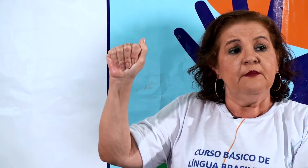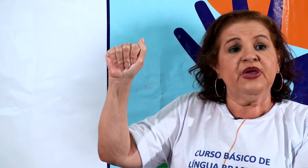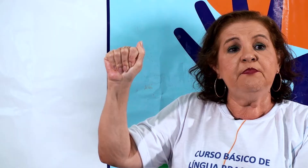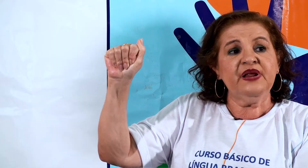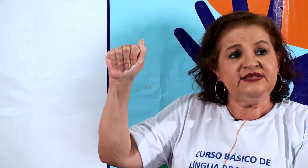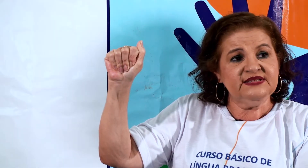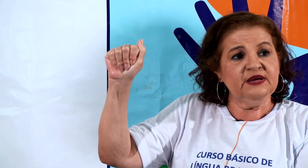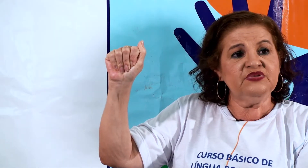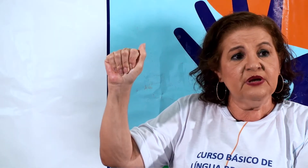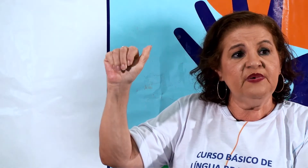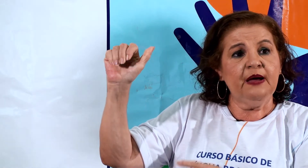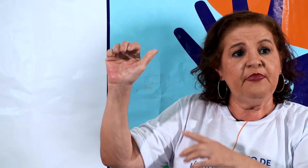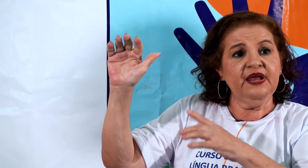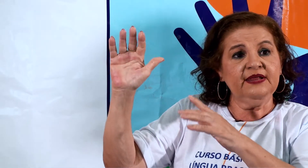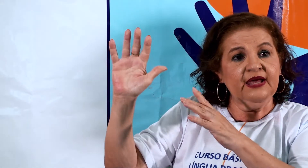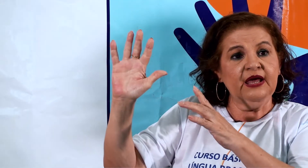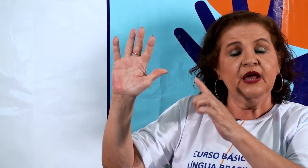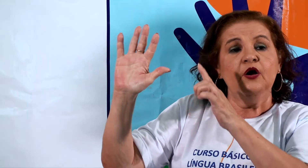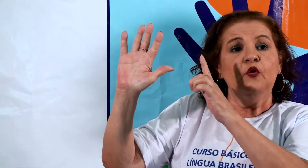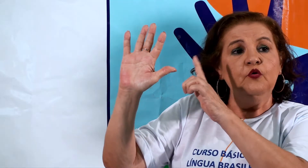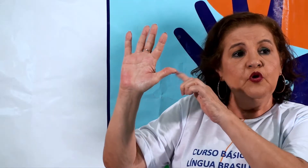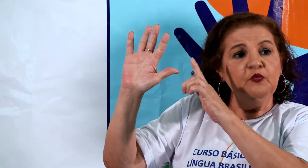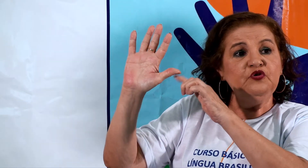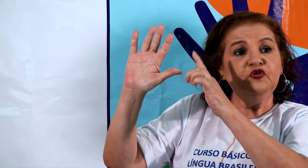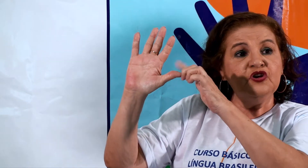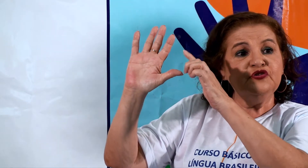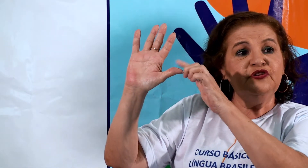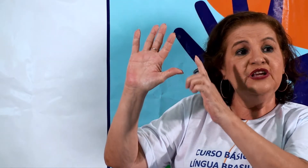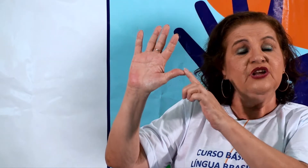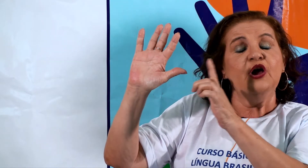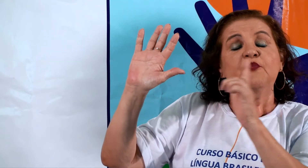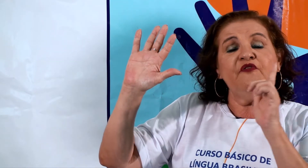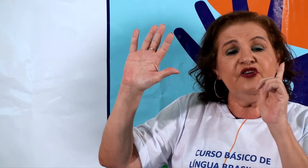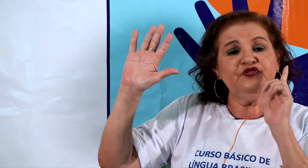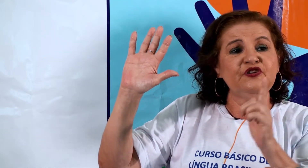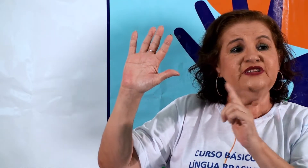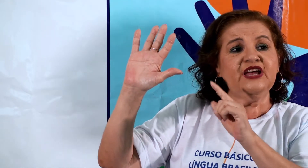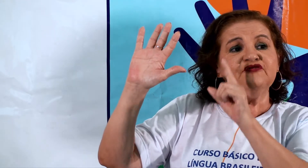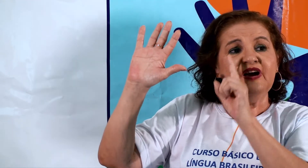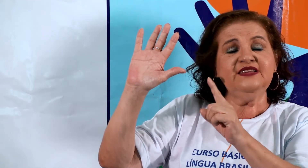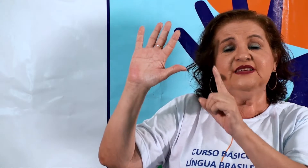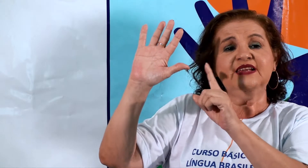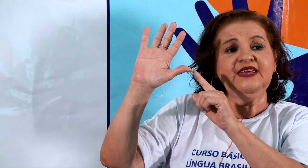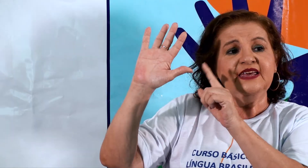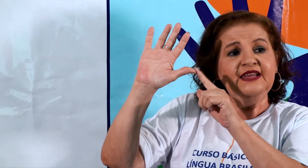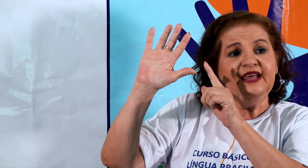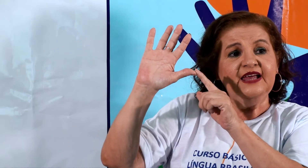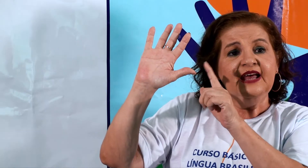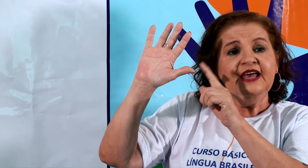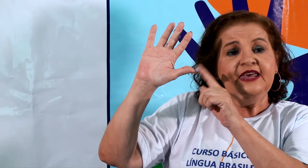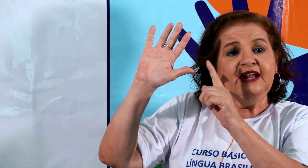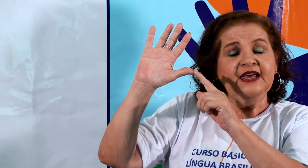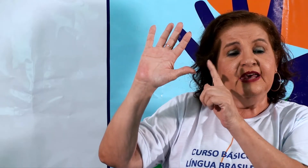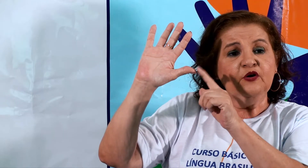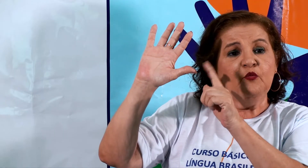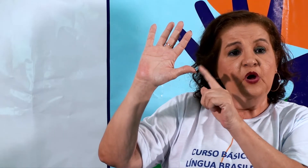Porque precisamos também aprender o nome dos nossos dedos. Professor Sérgio, vai dizendo aí, como é o nome